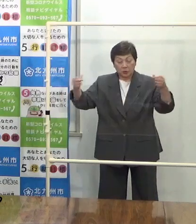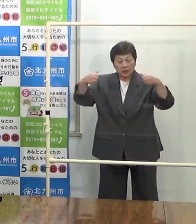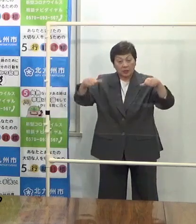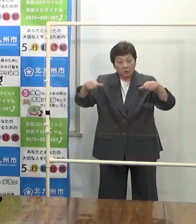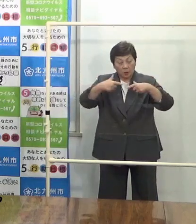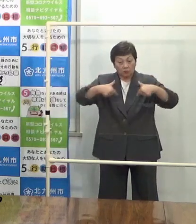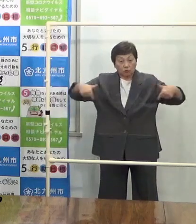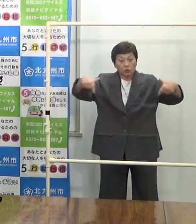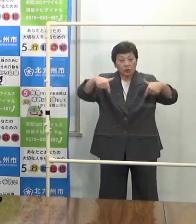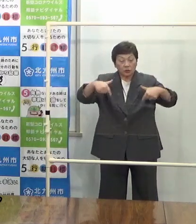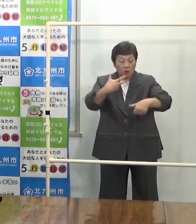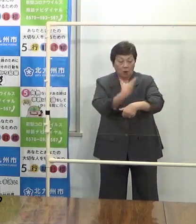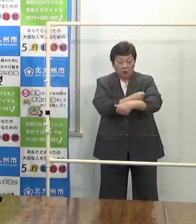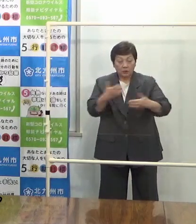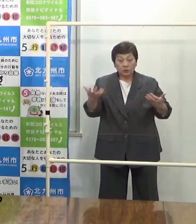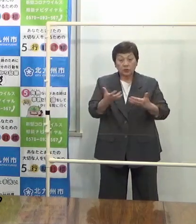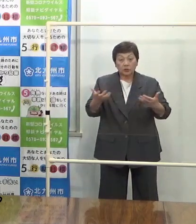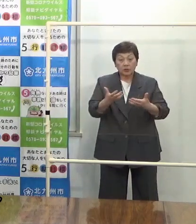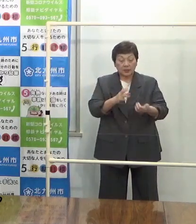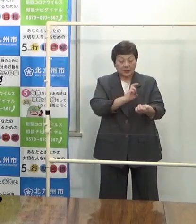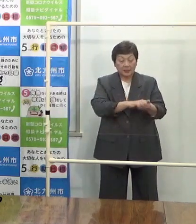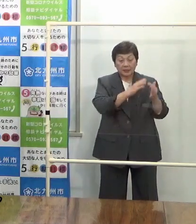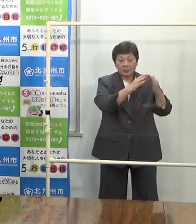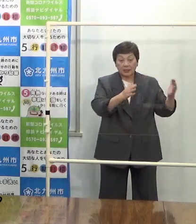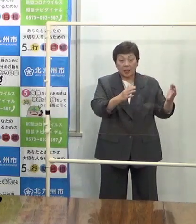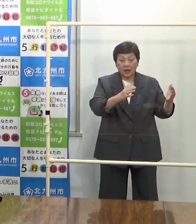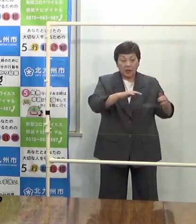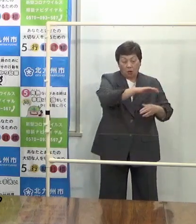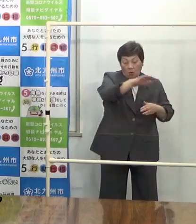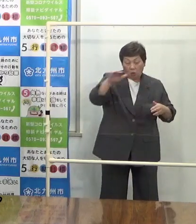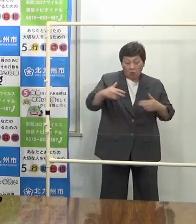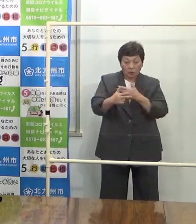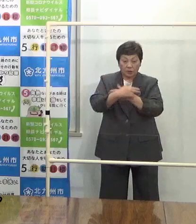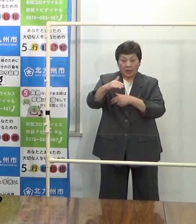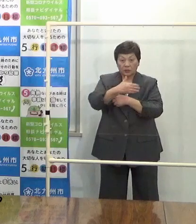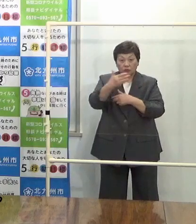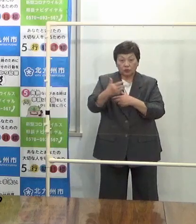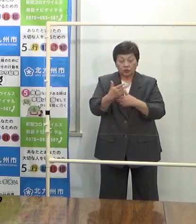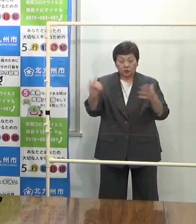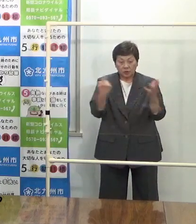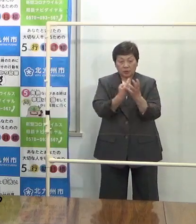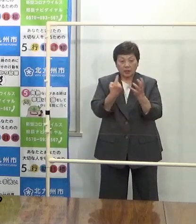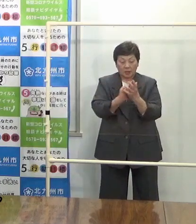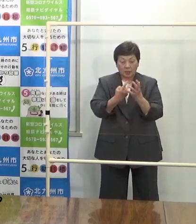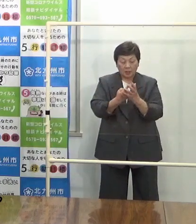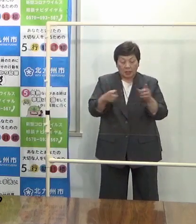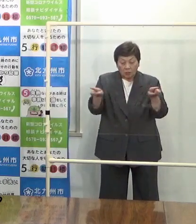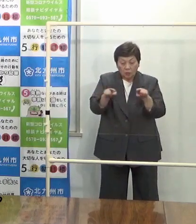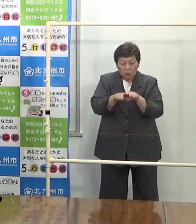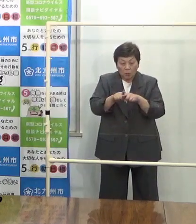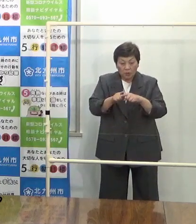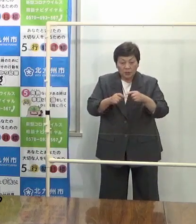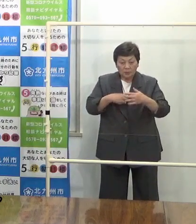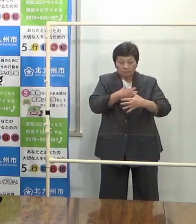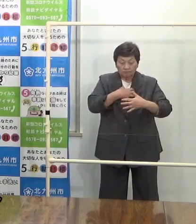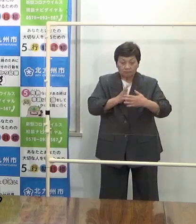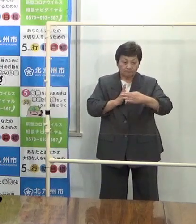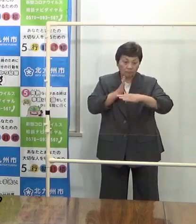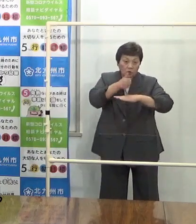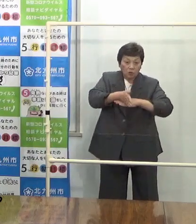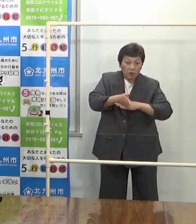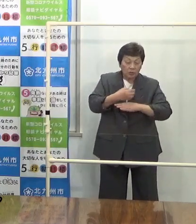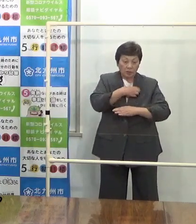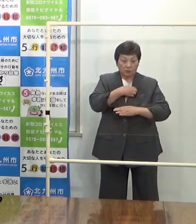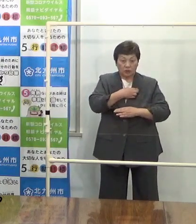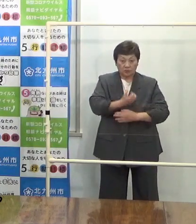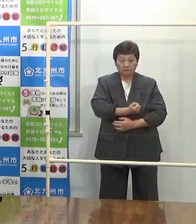えるワクチン接種事業、医師会を含めたオール北九州で共に乗り越えていく覚悟を表明できればと考え